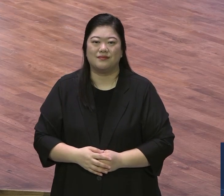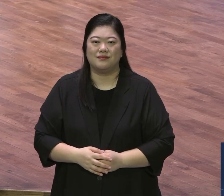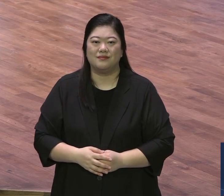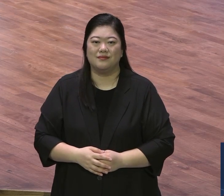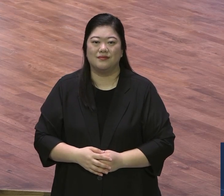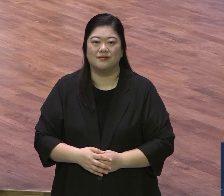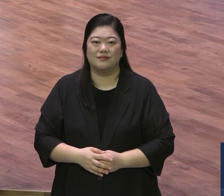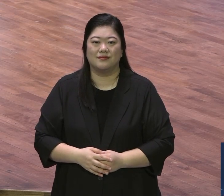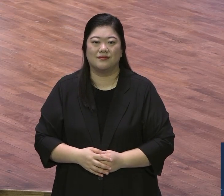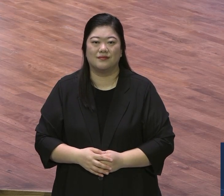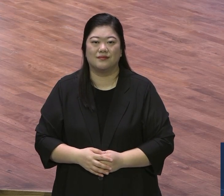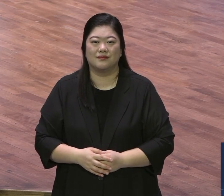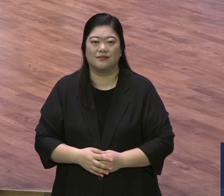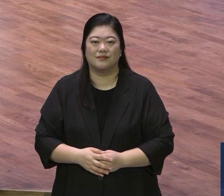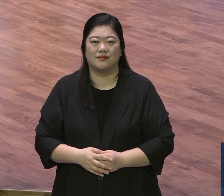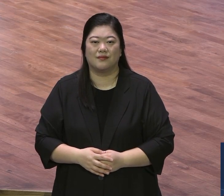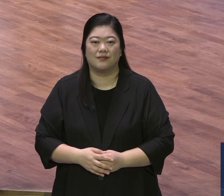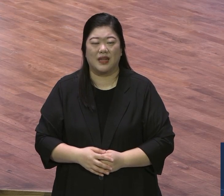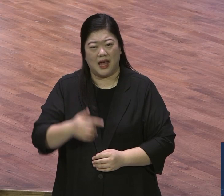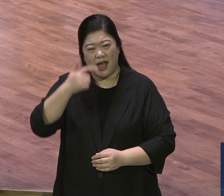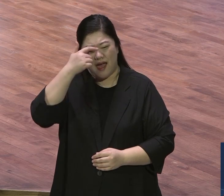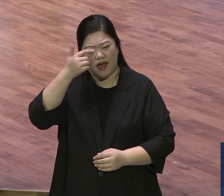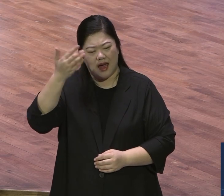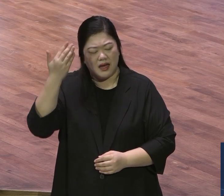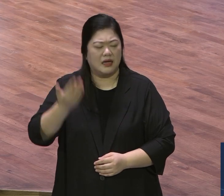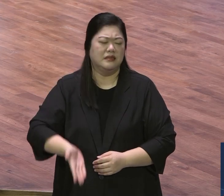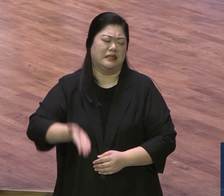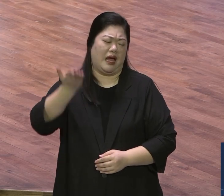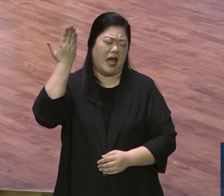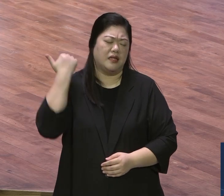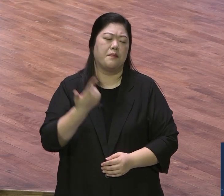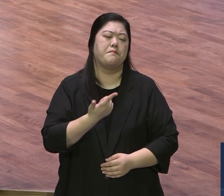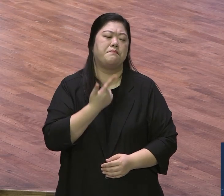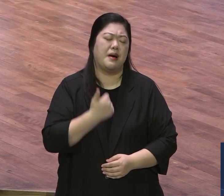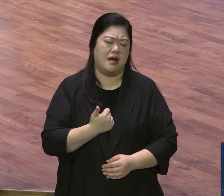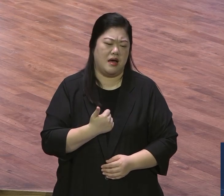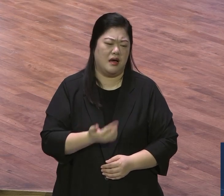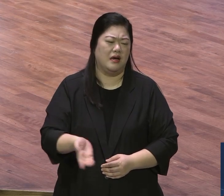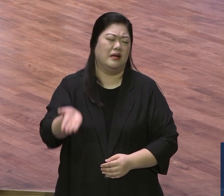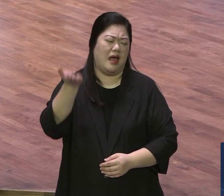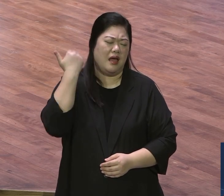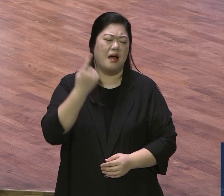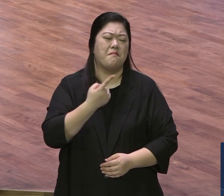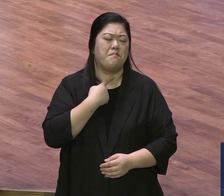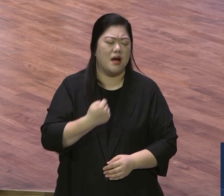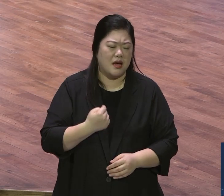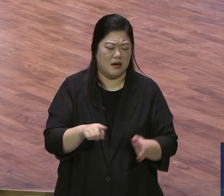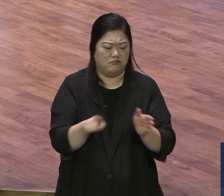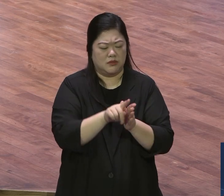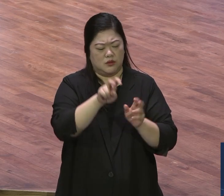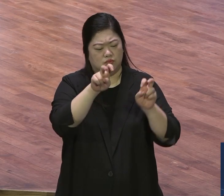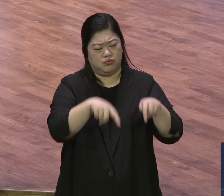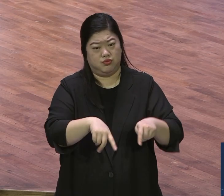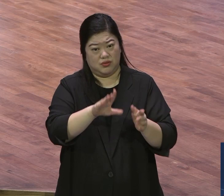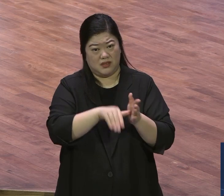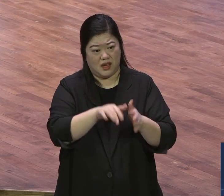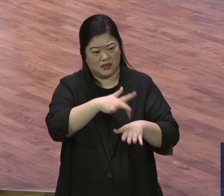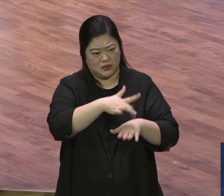옛날 율법 그대로 옛날 종교생활 그대로 옛날 불신자때 가진 체질 그대로 그대로 가지고 있어요.